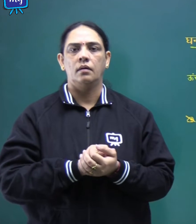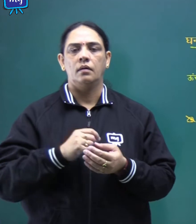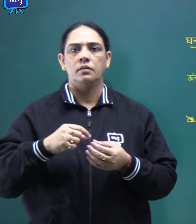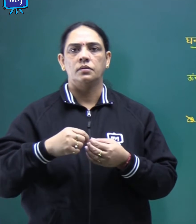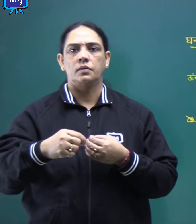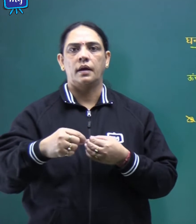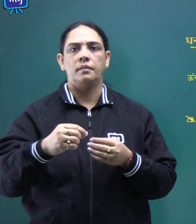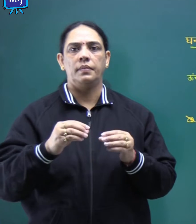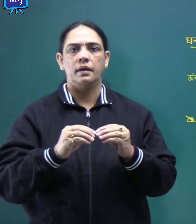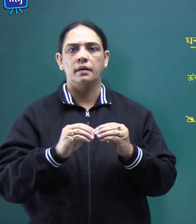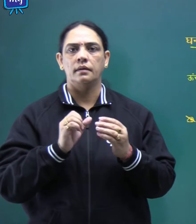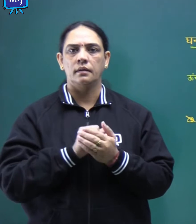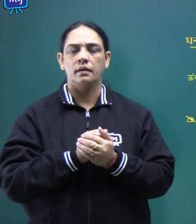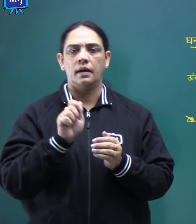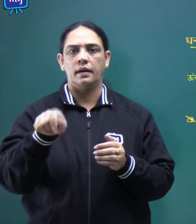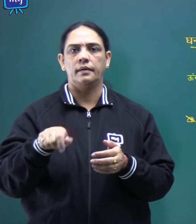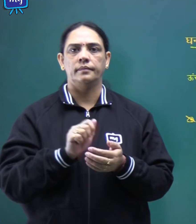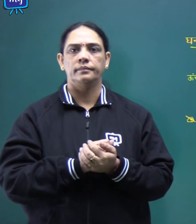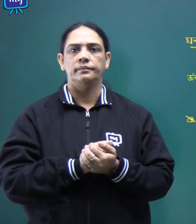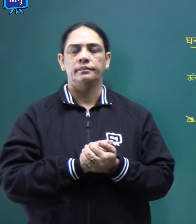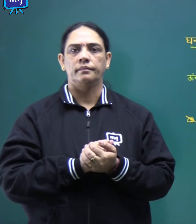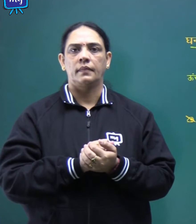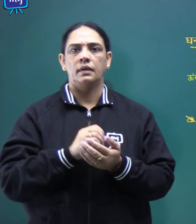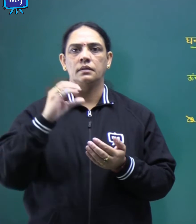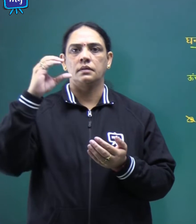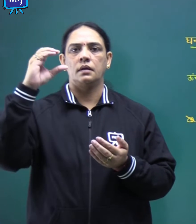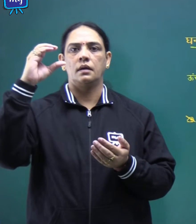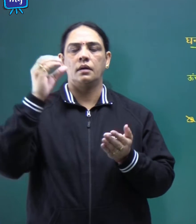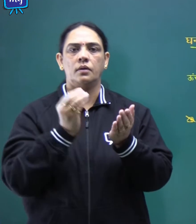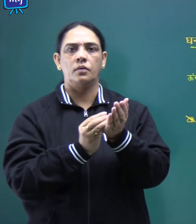चौड़ाई b है। घनाभ का